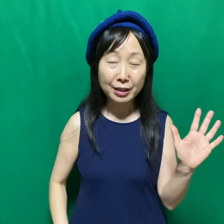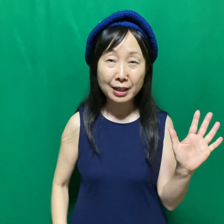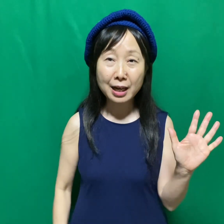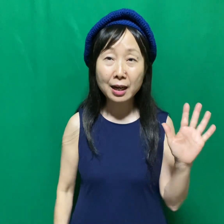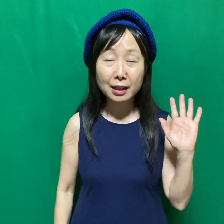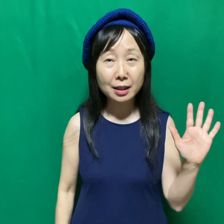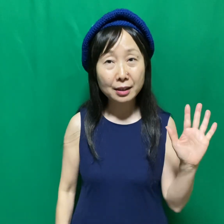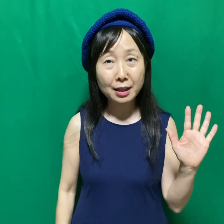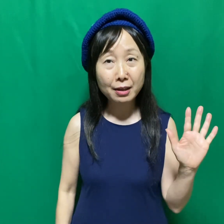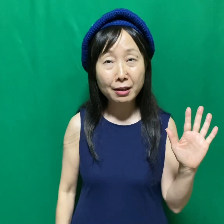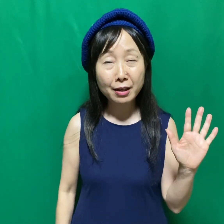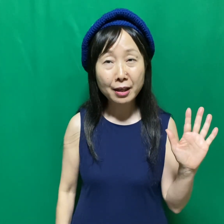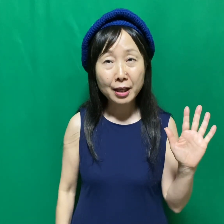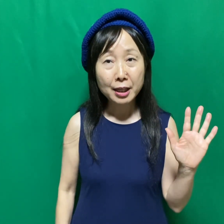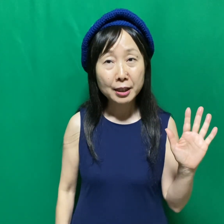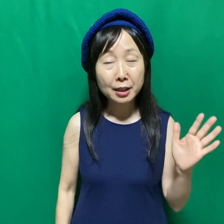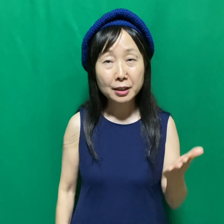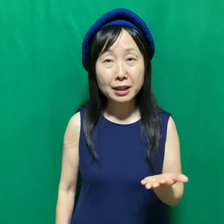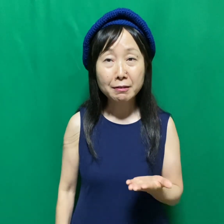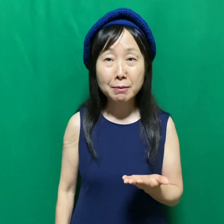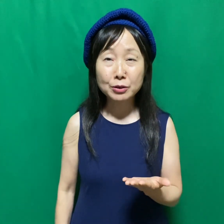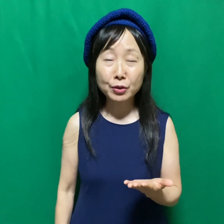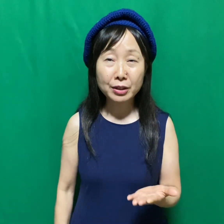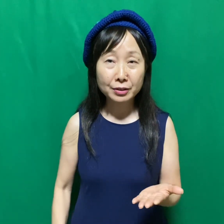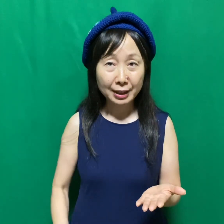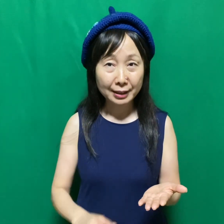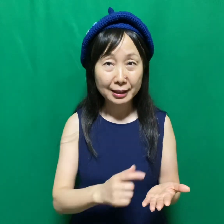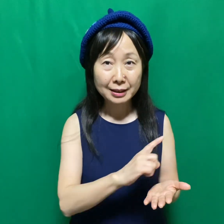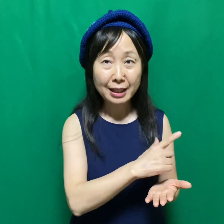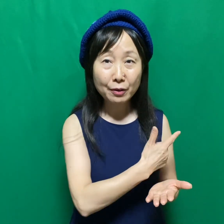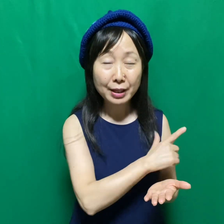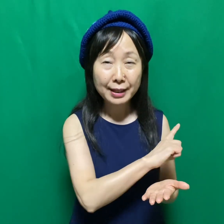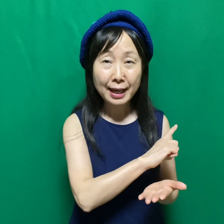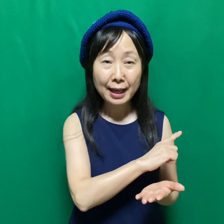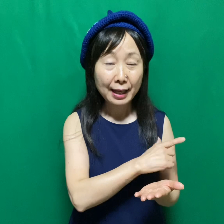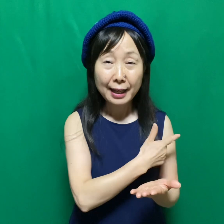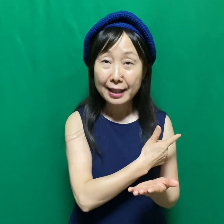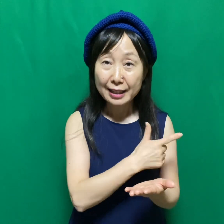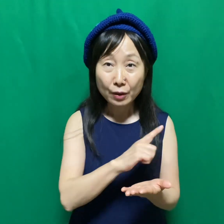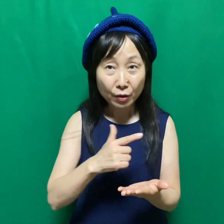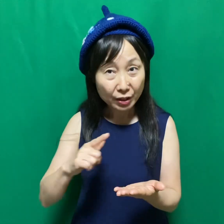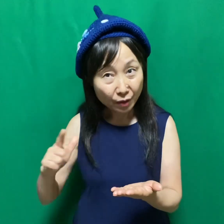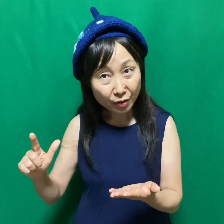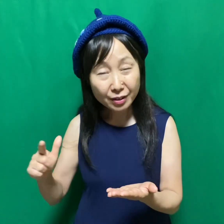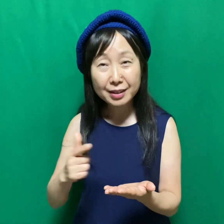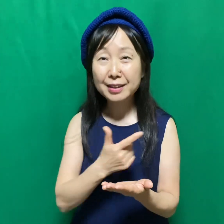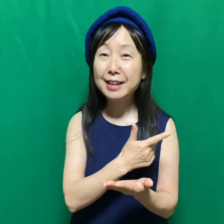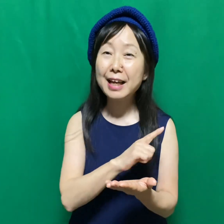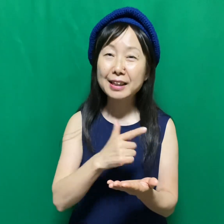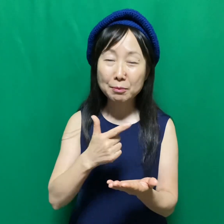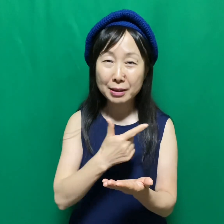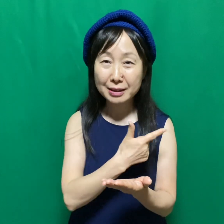ら片手、左手はまあ添える形で、これで色色ってやってます。色